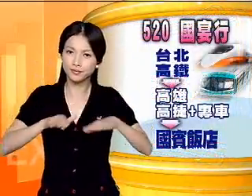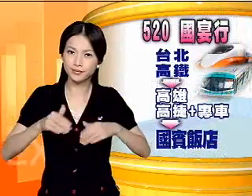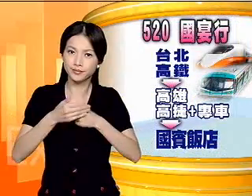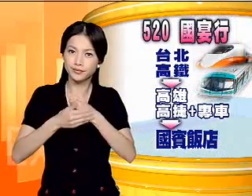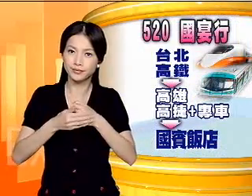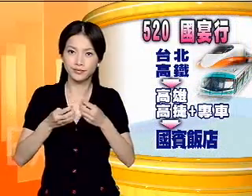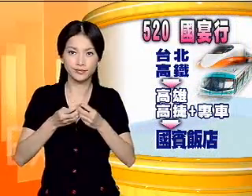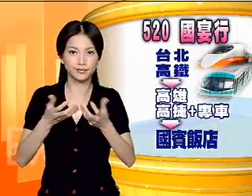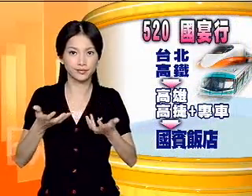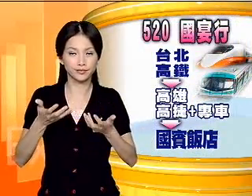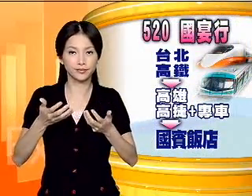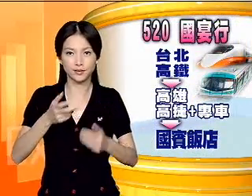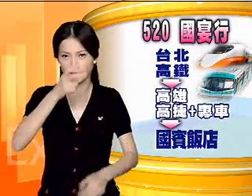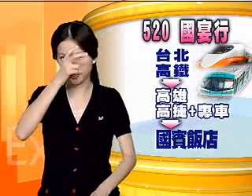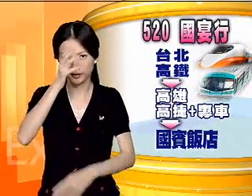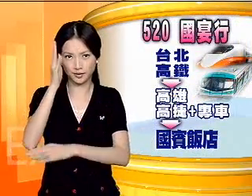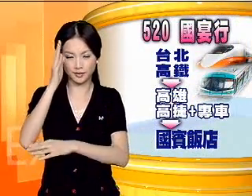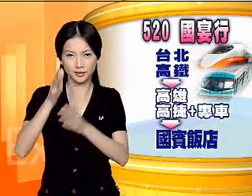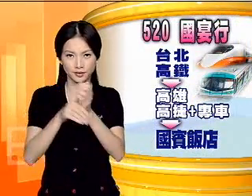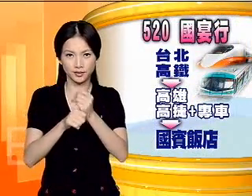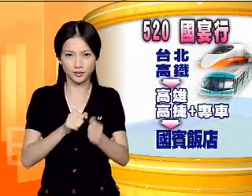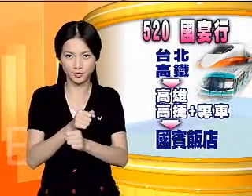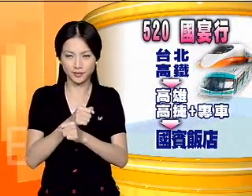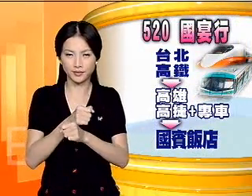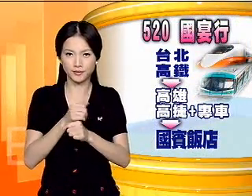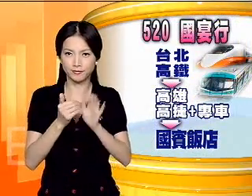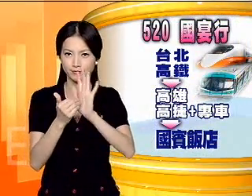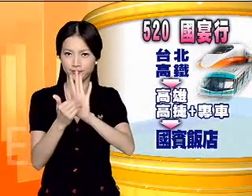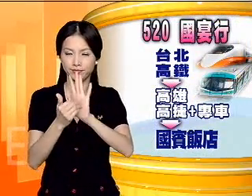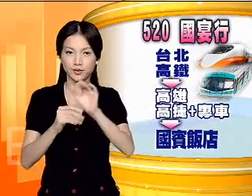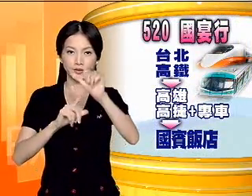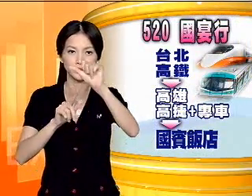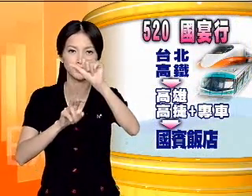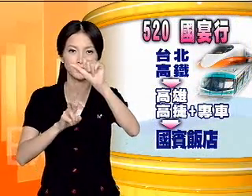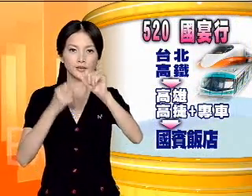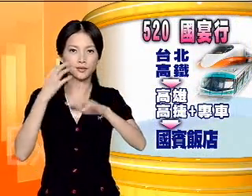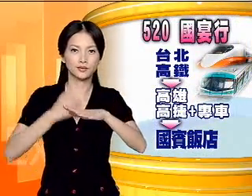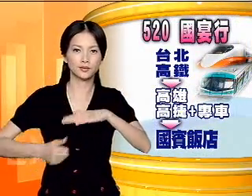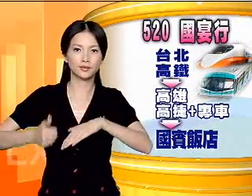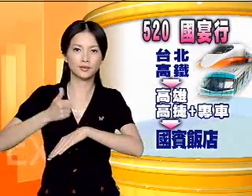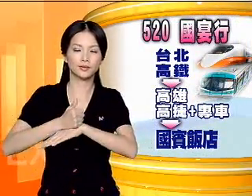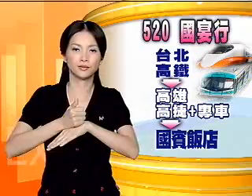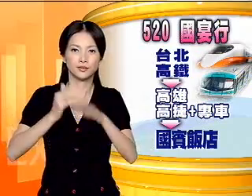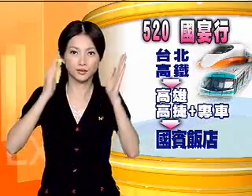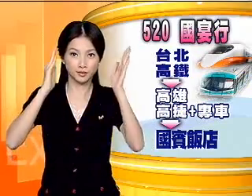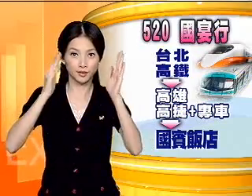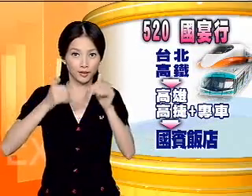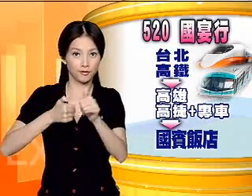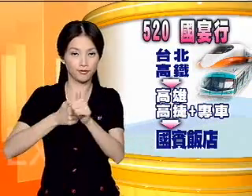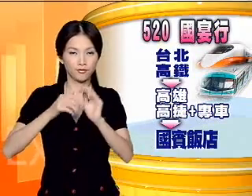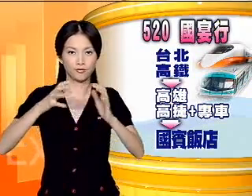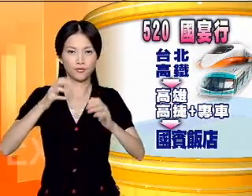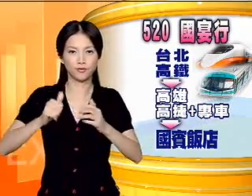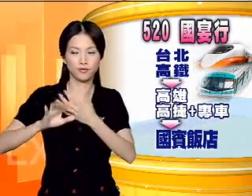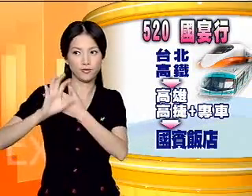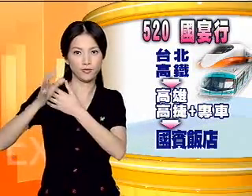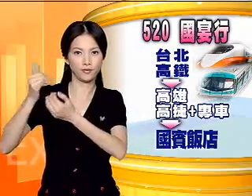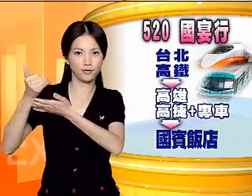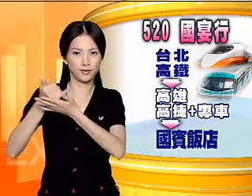维护当天的秩序，警政署绷紧了神经。由于到时候新任正副总统将与外宾搭乘高铁抵